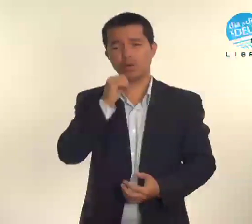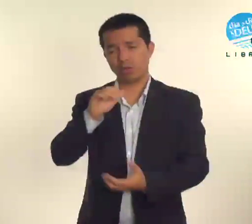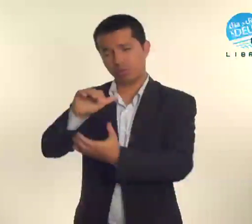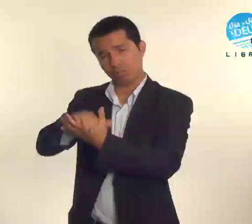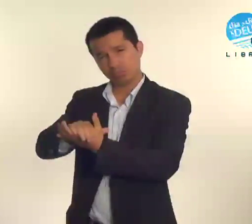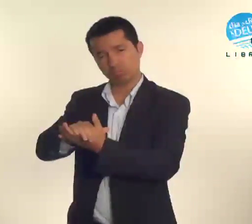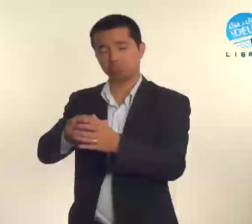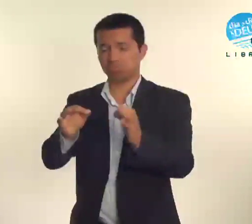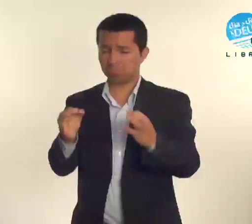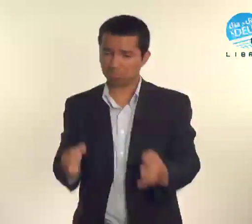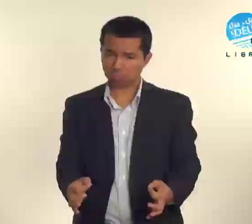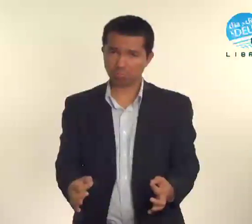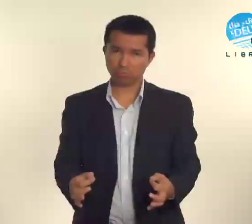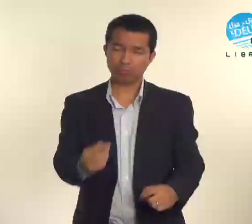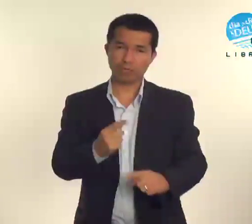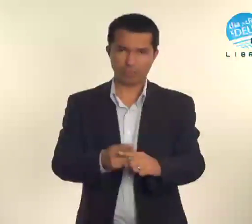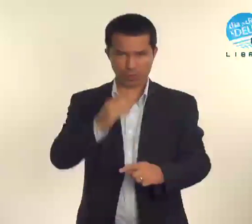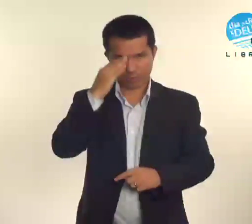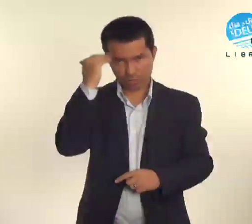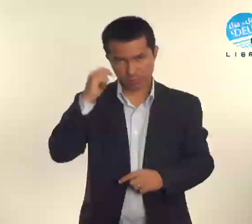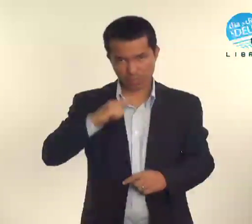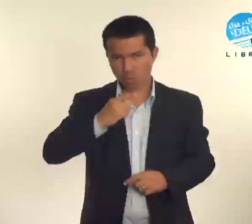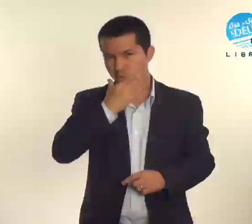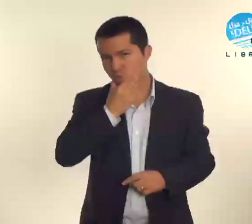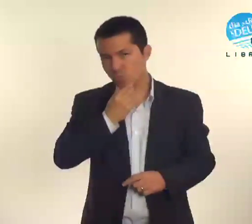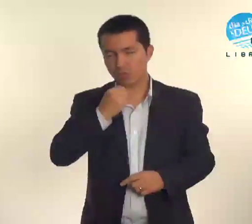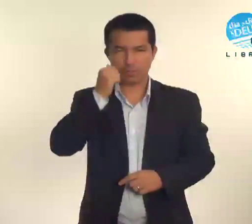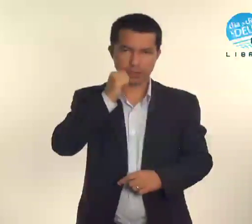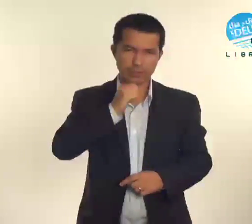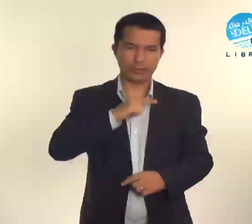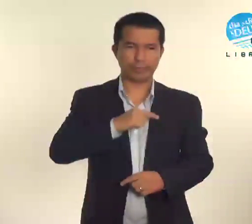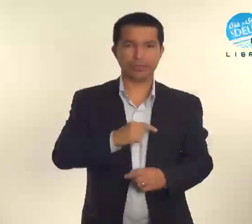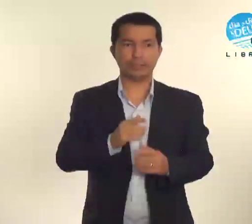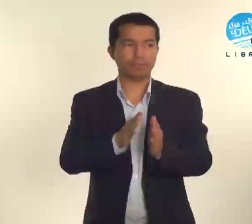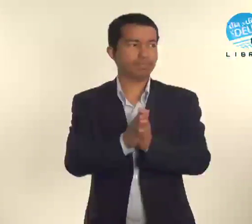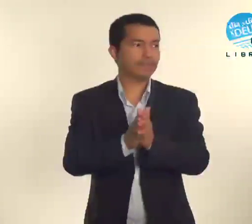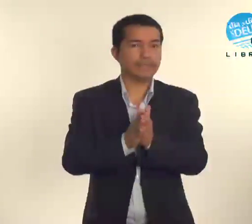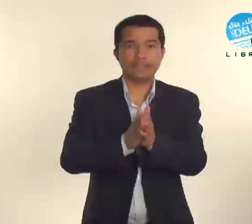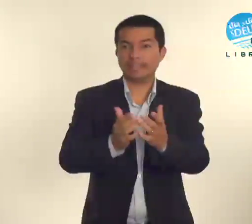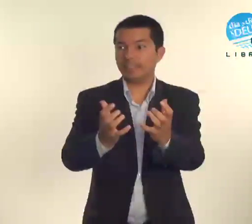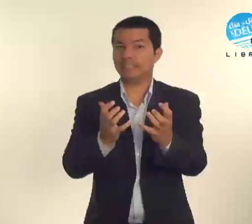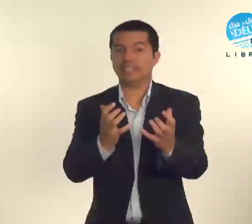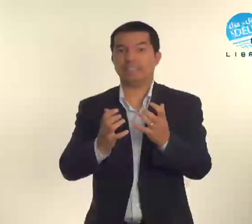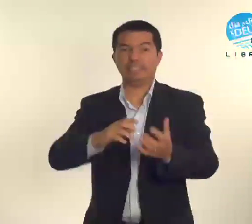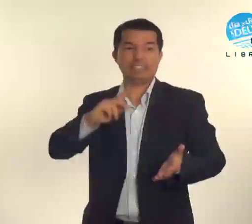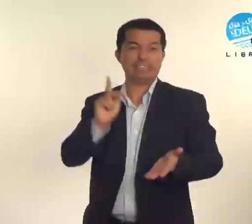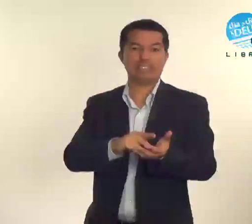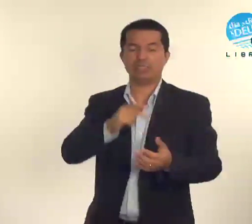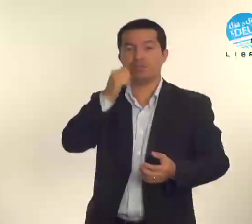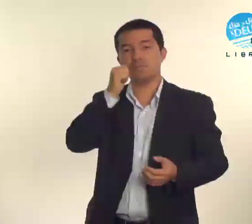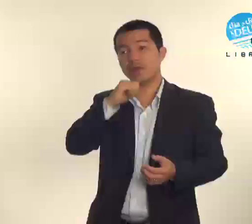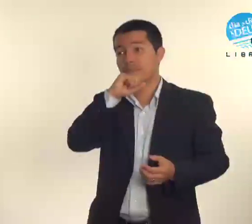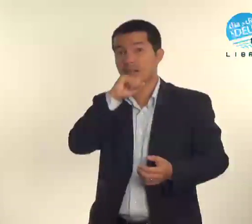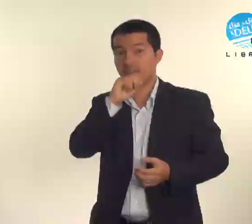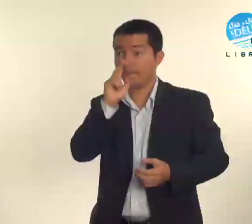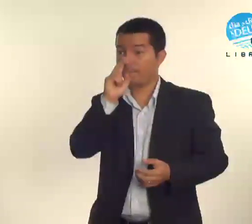Porque dentro do coração do homem e da mulher, a gente tem a necessidade de ter uma figura materna